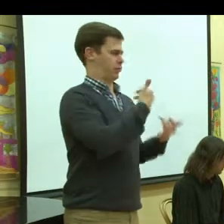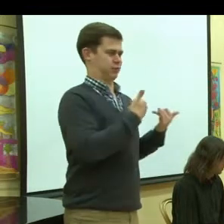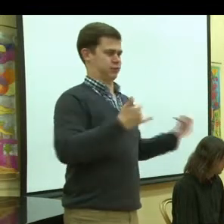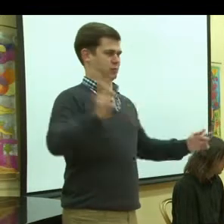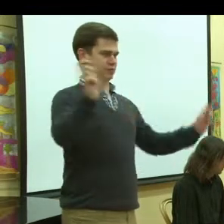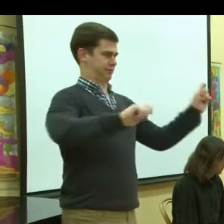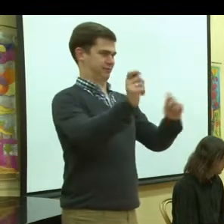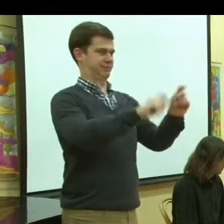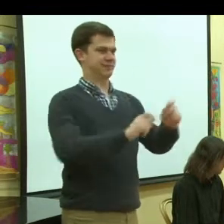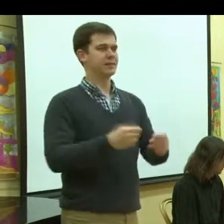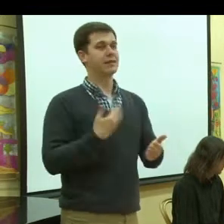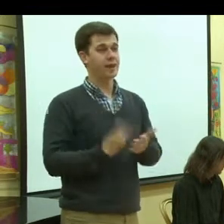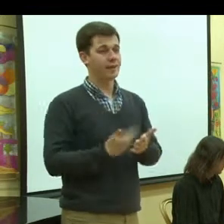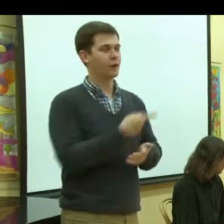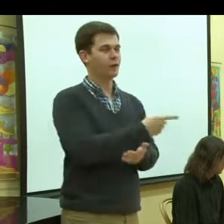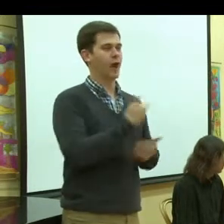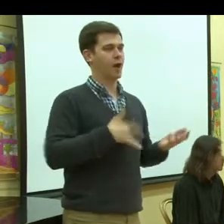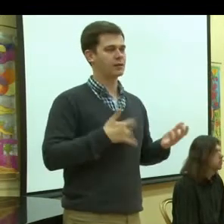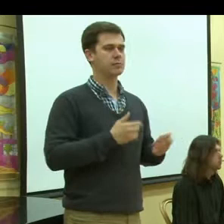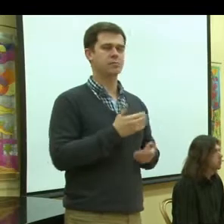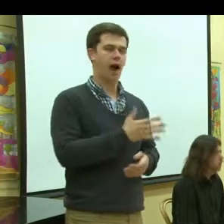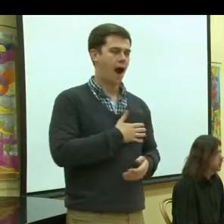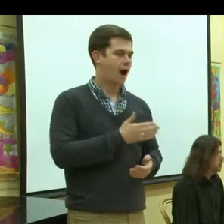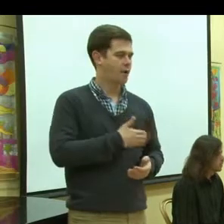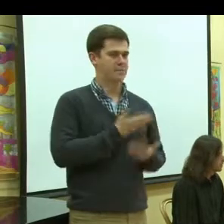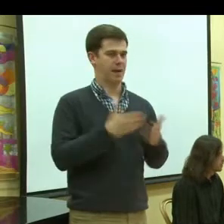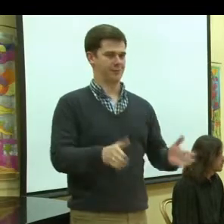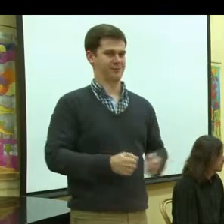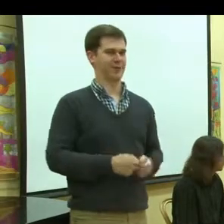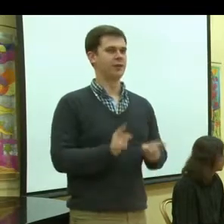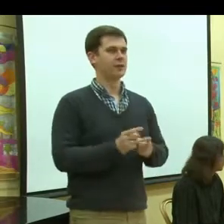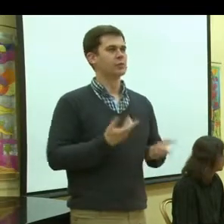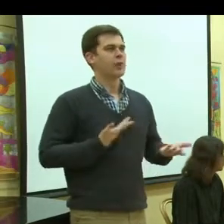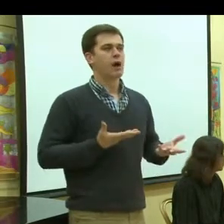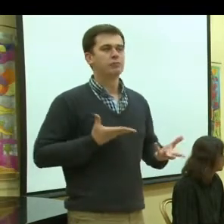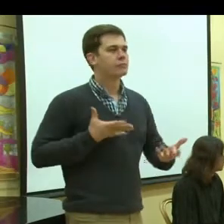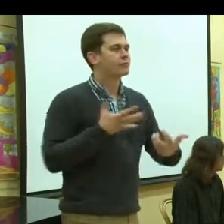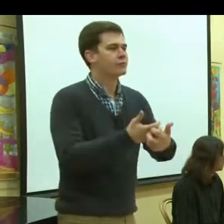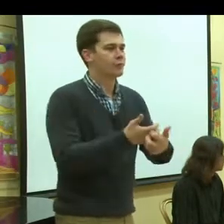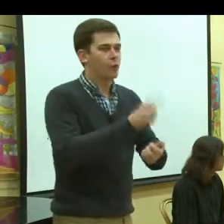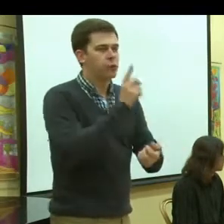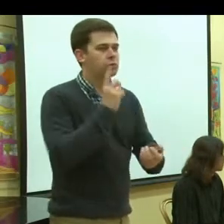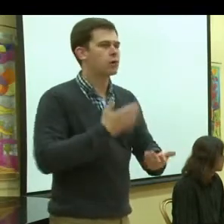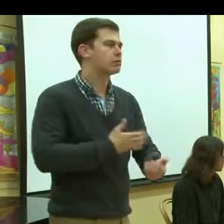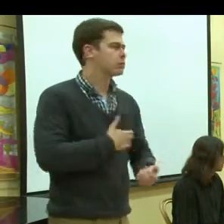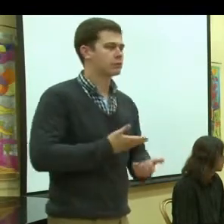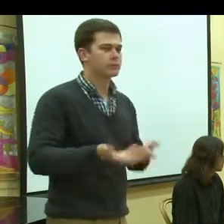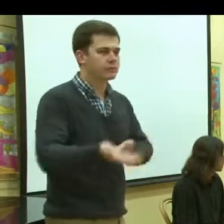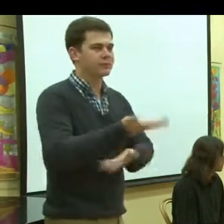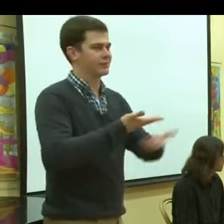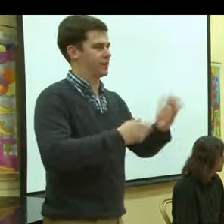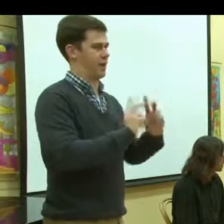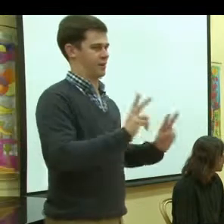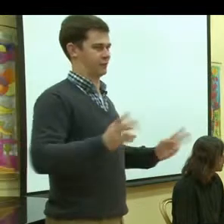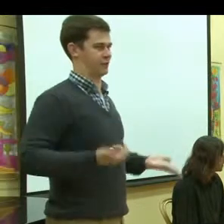argentyńskiego, oni są właśnie bardzo otwarci, bardzo ciepli. Donde no solamente la familia es la que tiene la sangre, sino